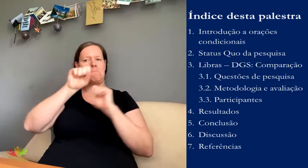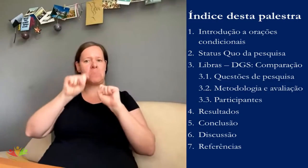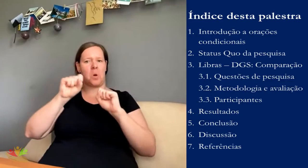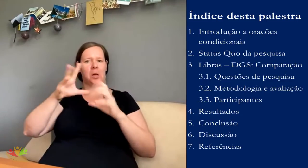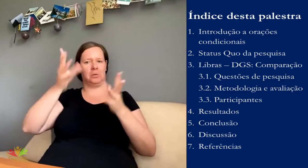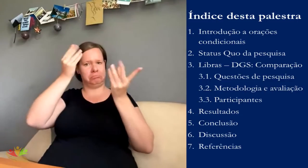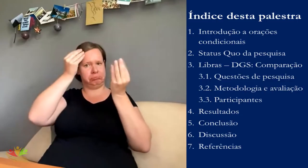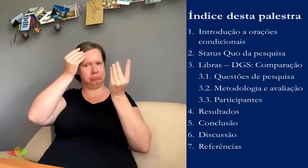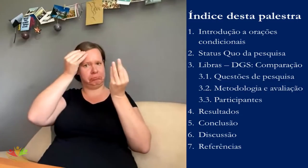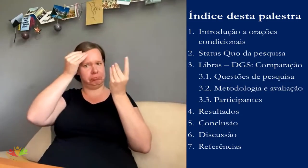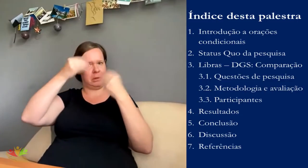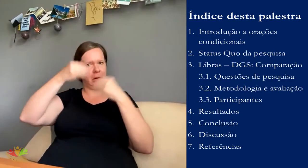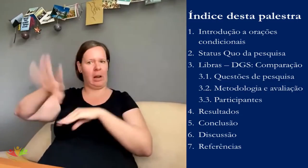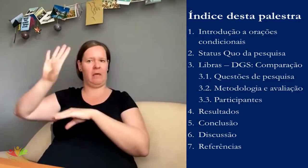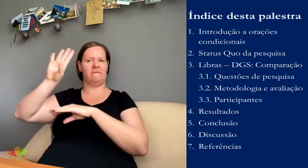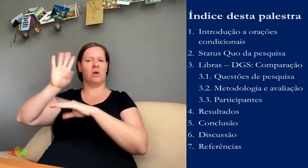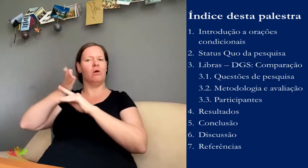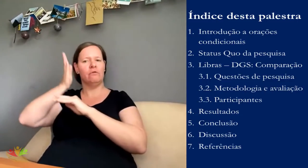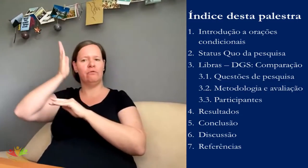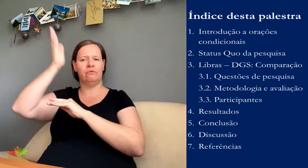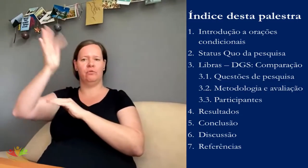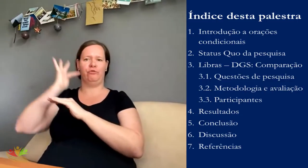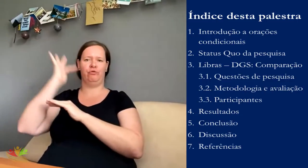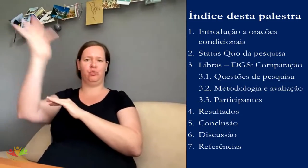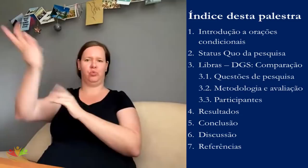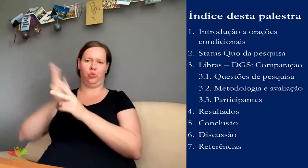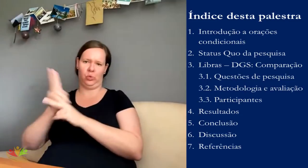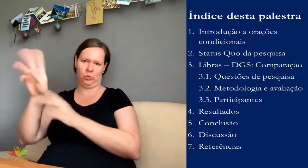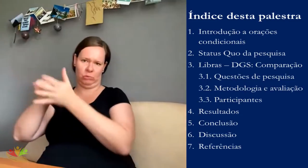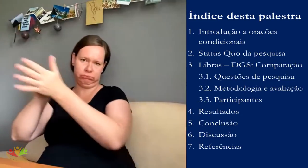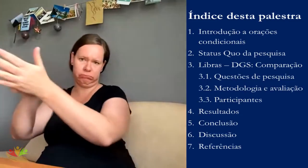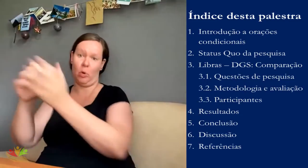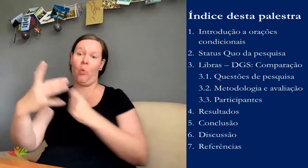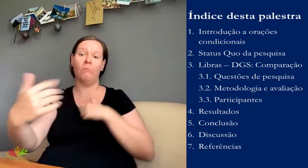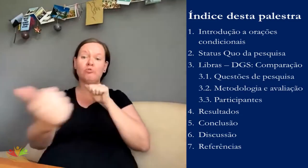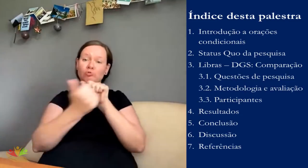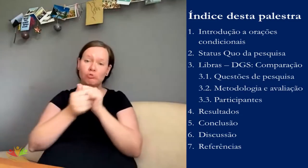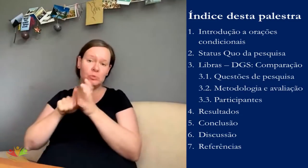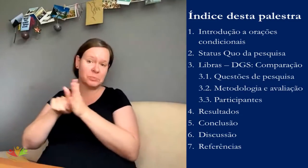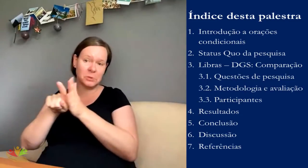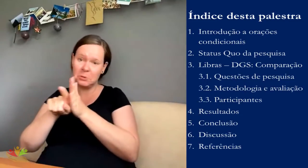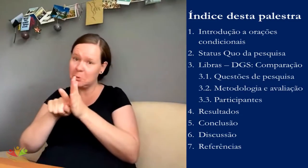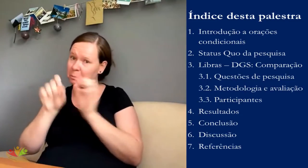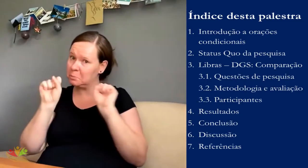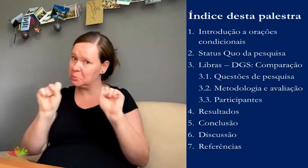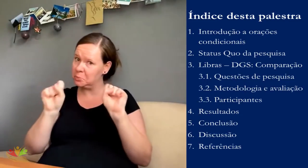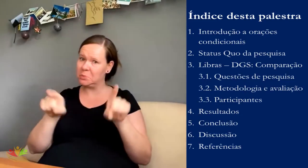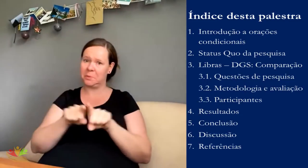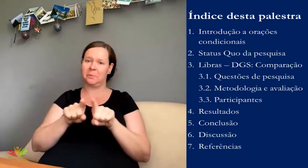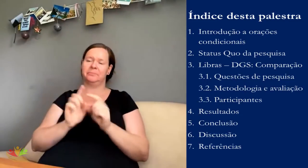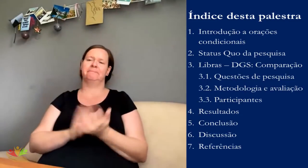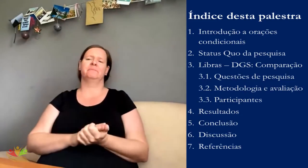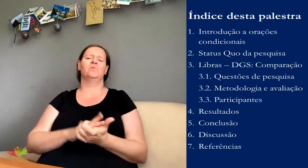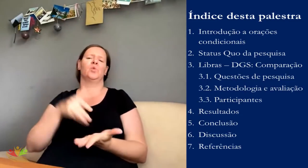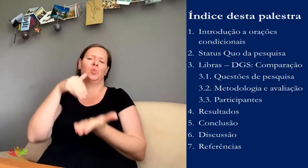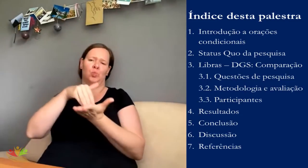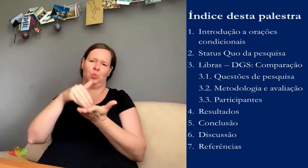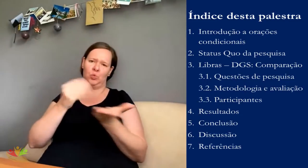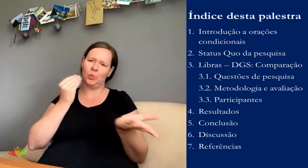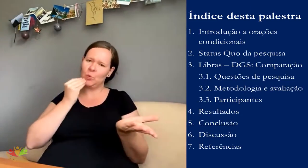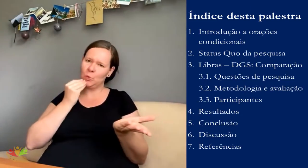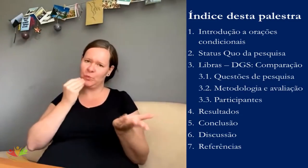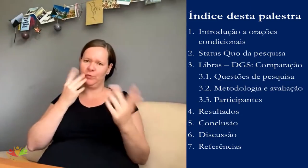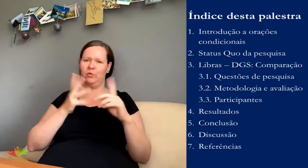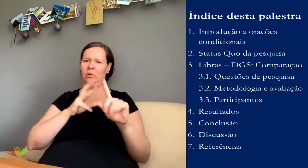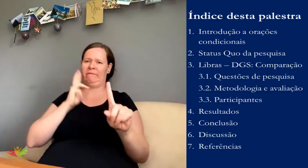nós chegamos. E nesse momento da discussão a gente vai ver que tem algumas perguntas que inclusive vocês podem levar para casa